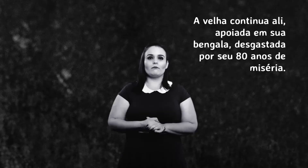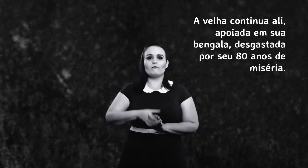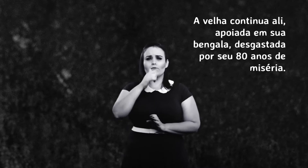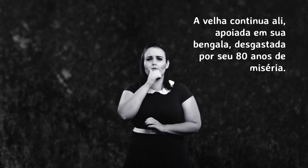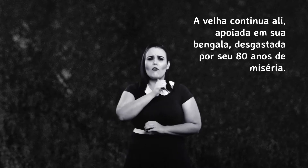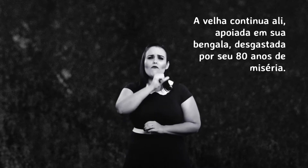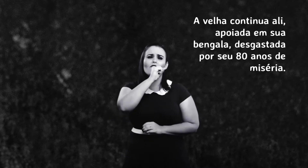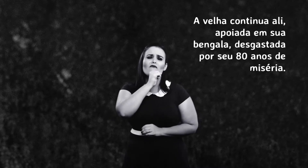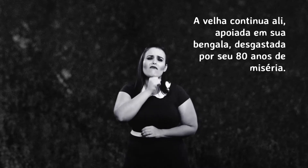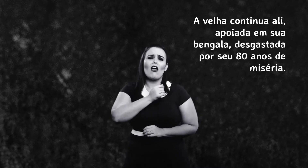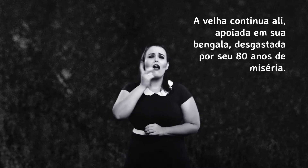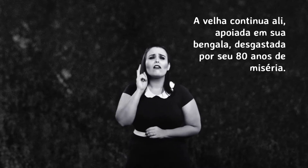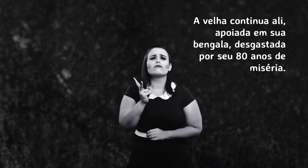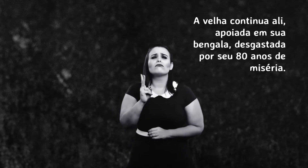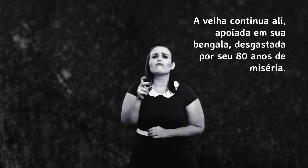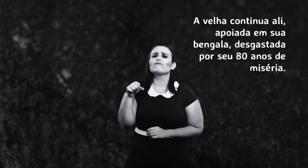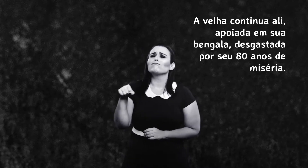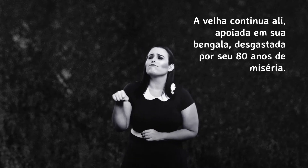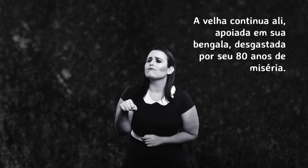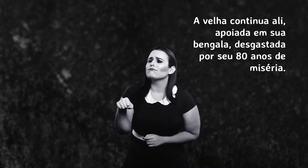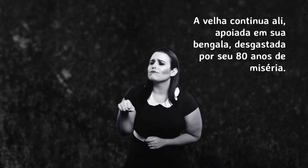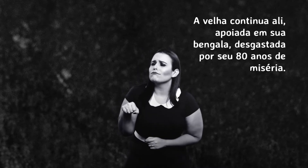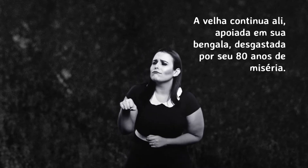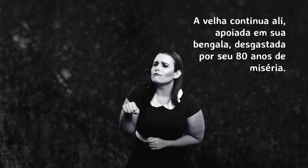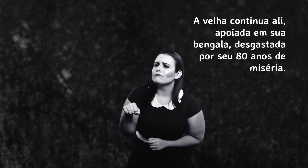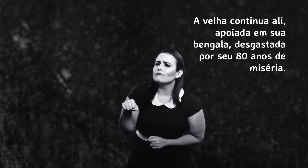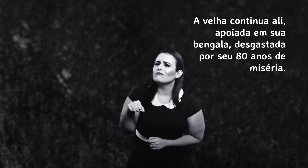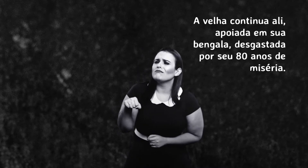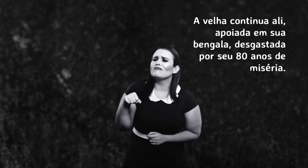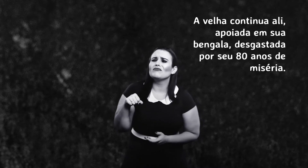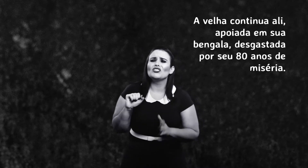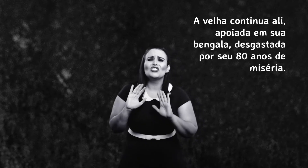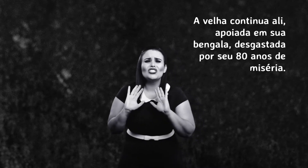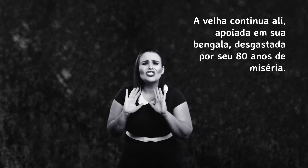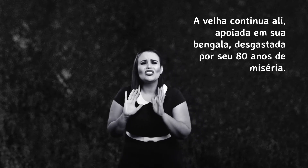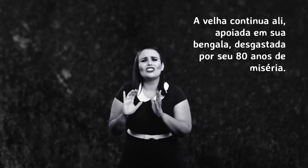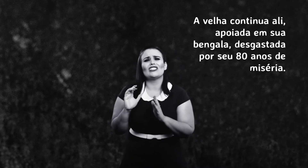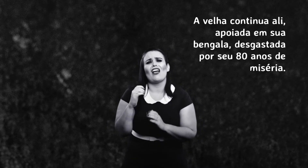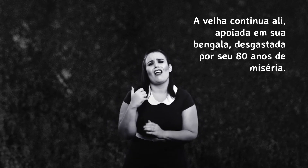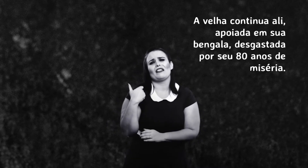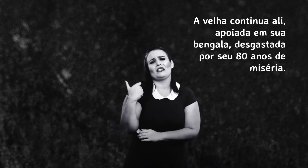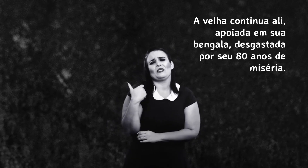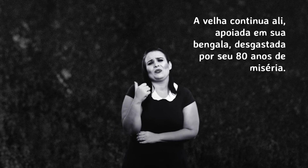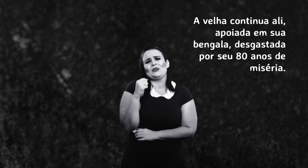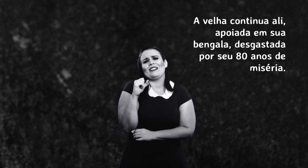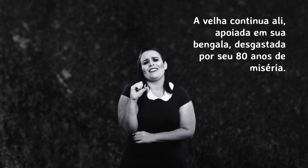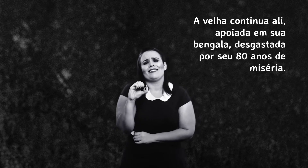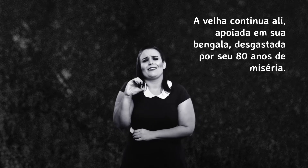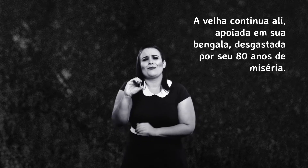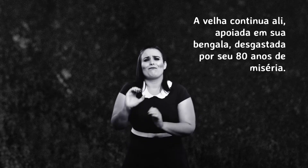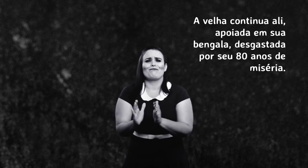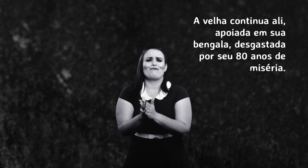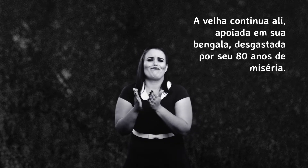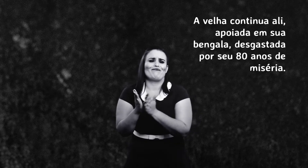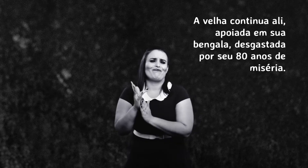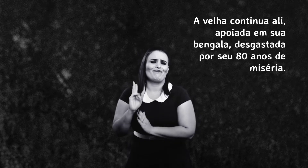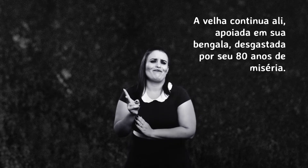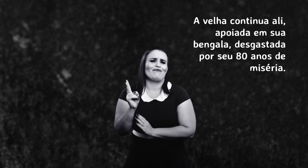A velha continua ali, apoiada em sua bengala, desgastada por seus 80 anos de miséria. E